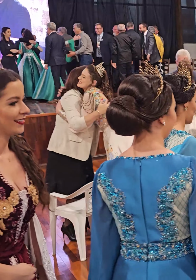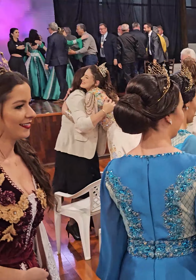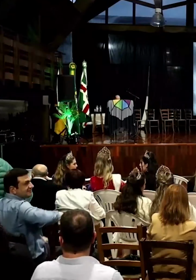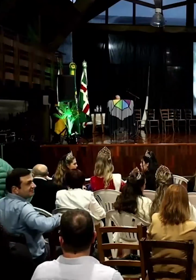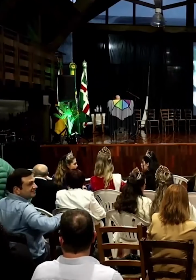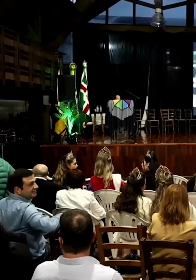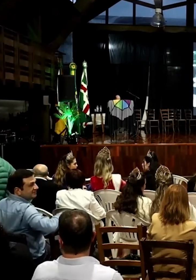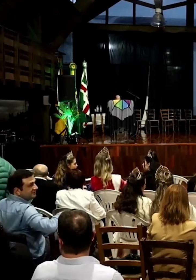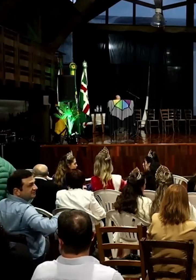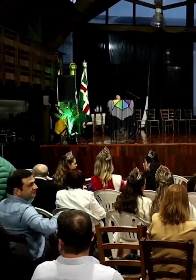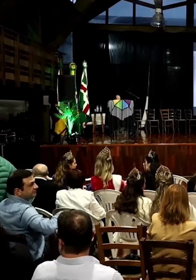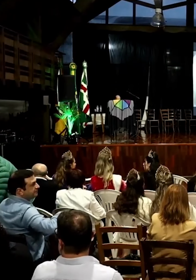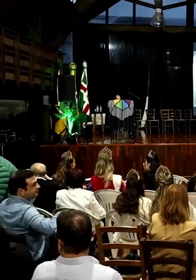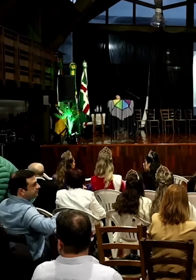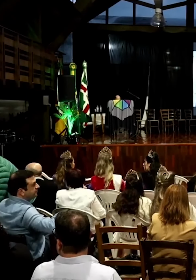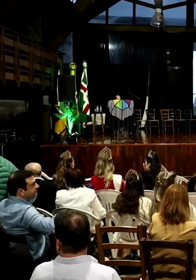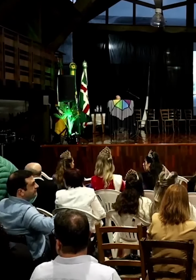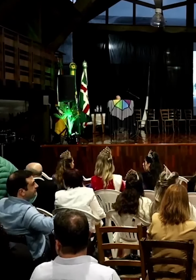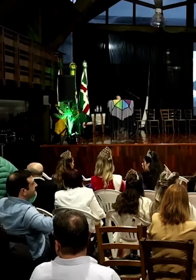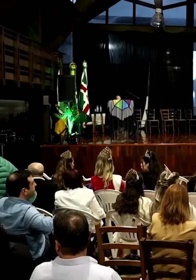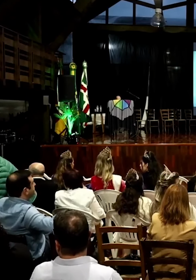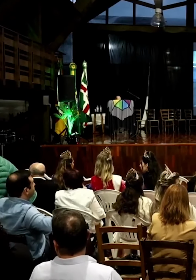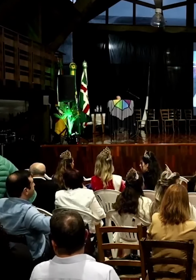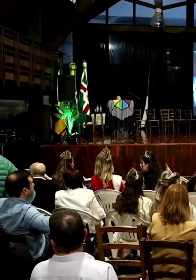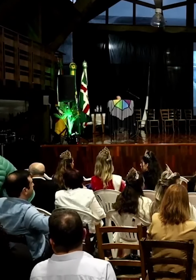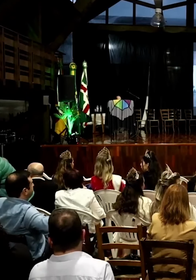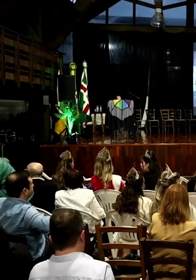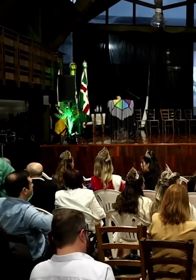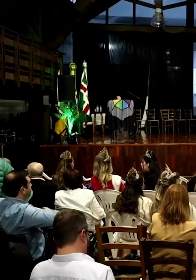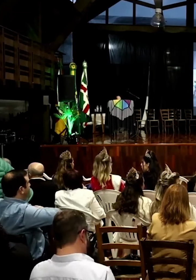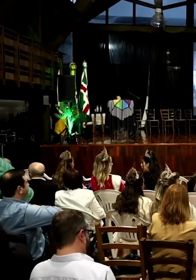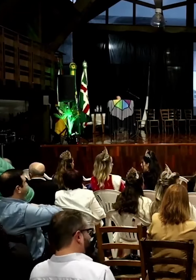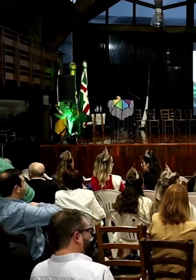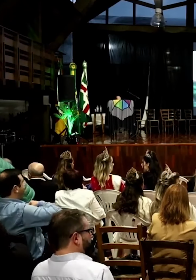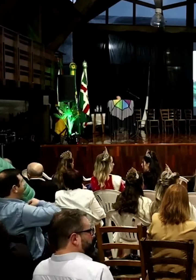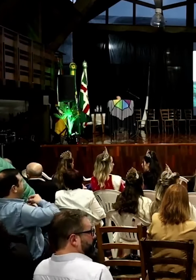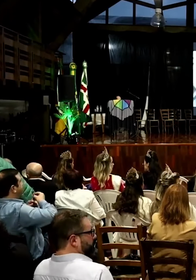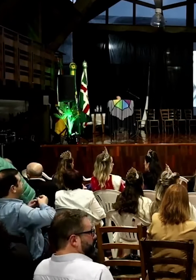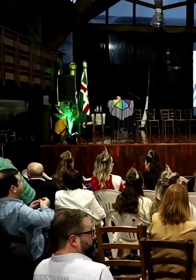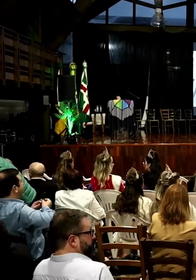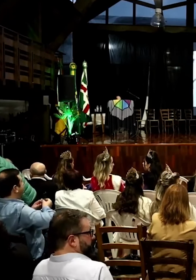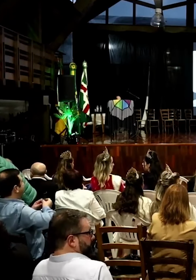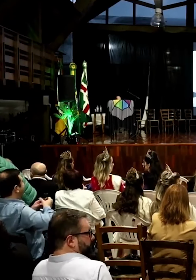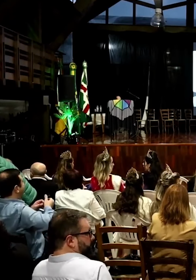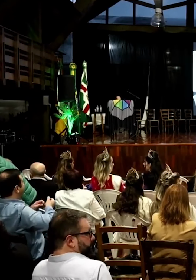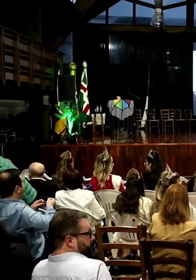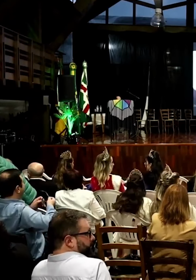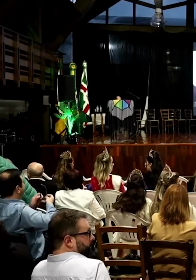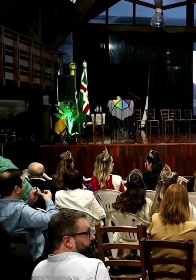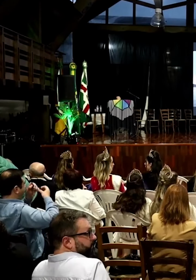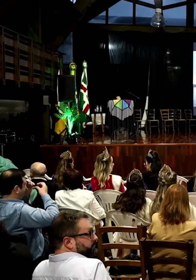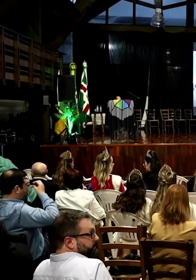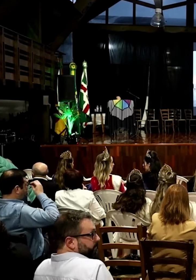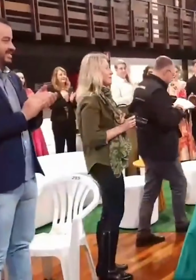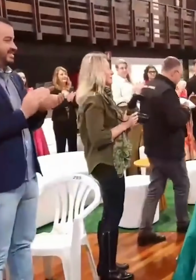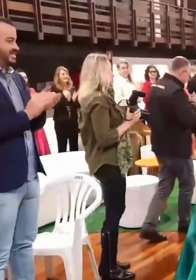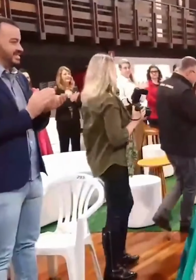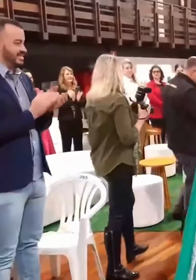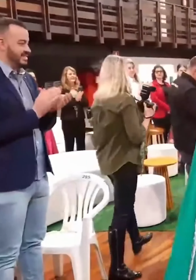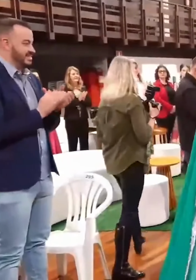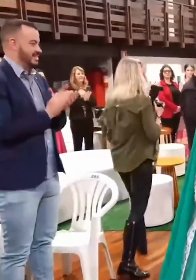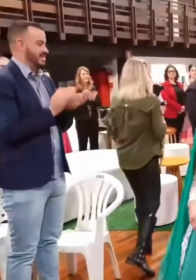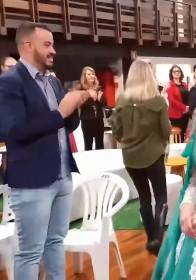Presidente da Quarta Expo Prata, Thiago, lançada a feira a partir de agora, portas abertas, na verdade, desde hoje, praticamente todo dia.